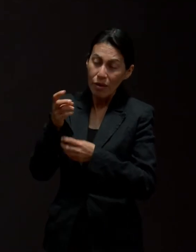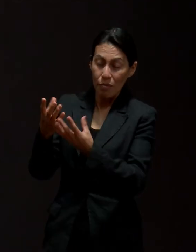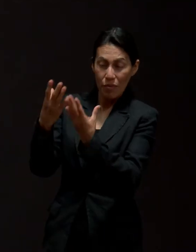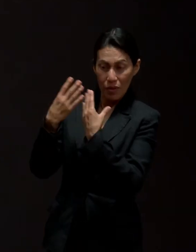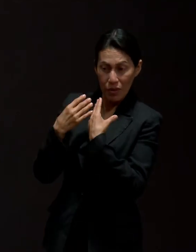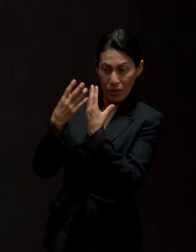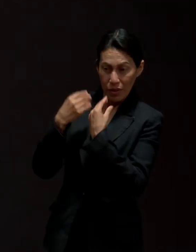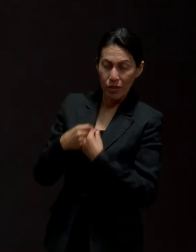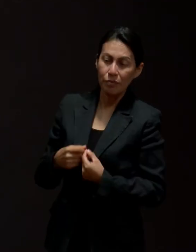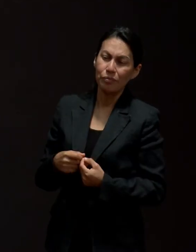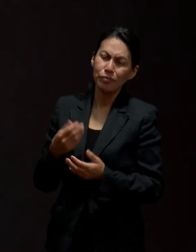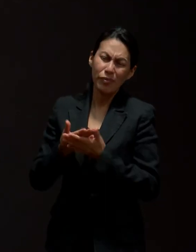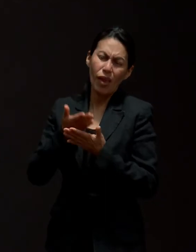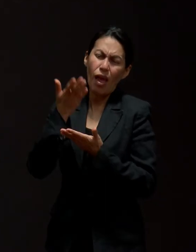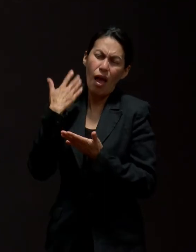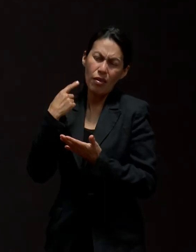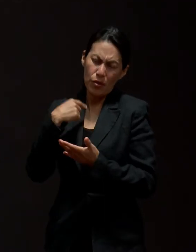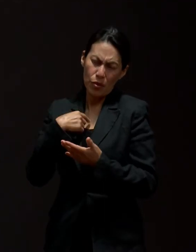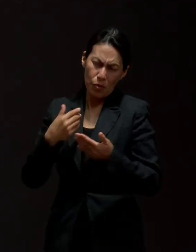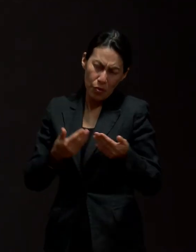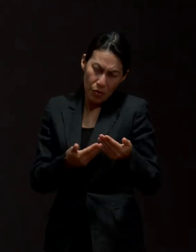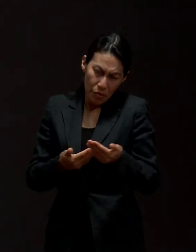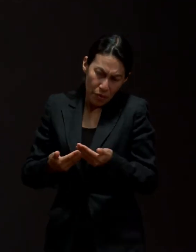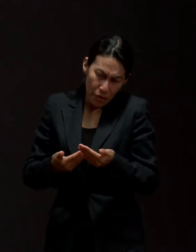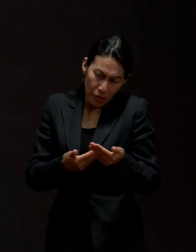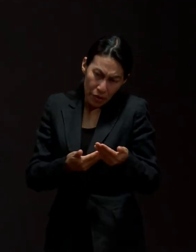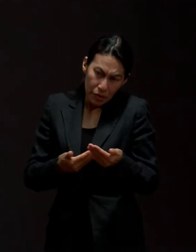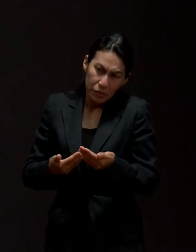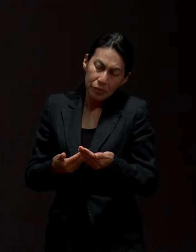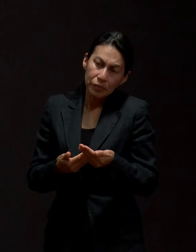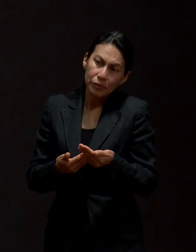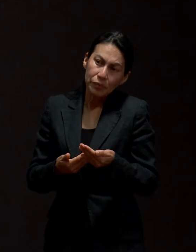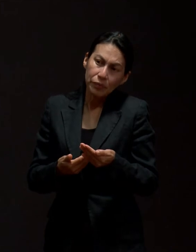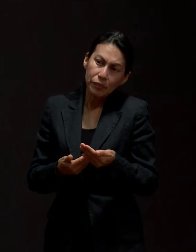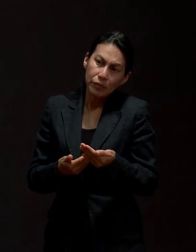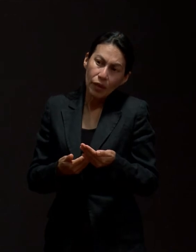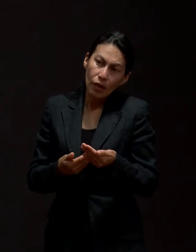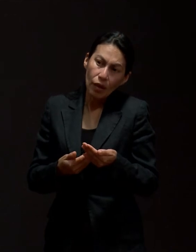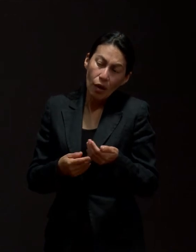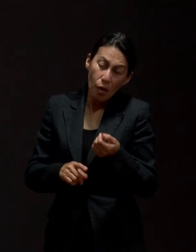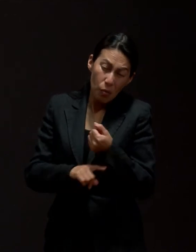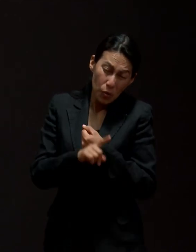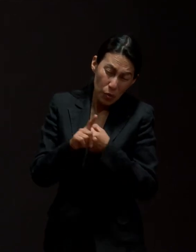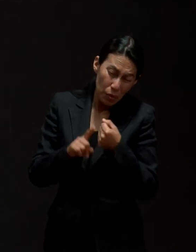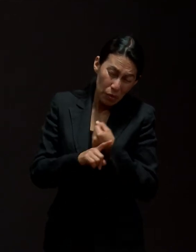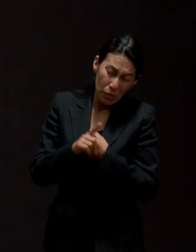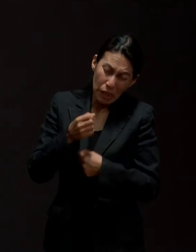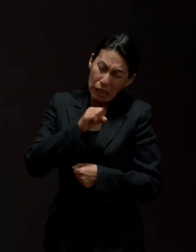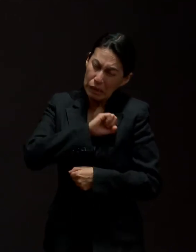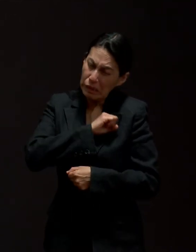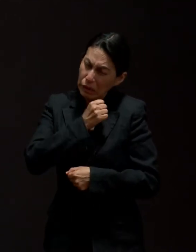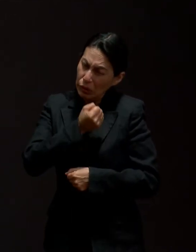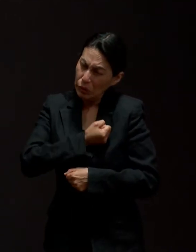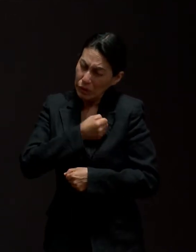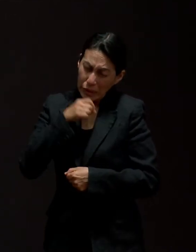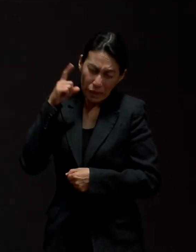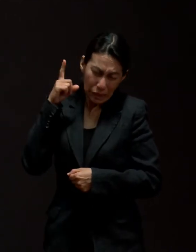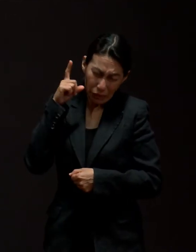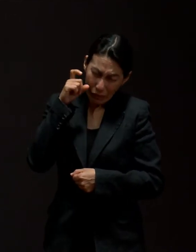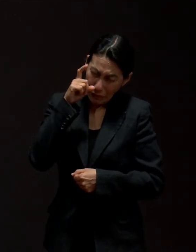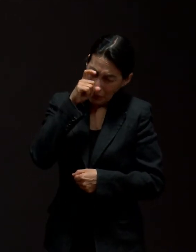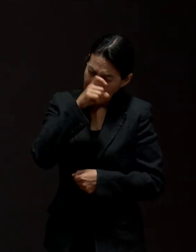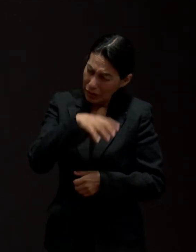mujeres de oración. Cuando yo era un bebé todavía, tuve un